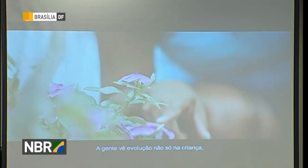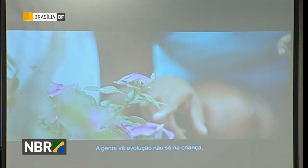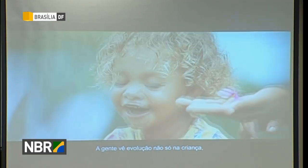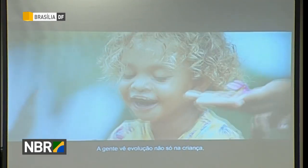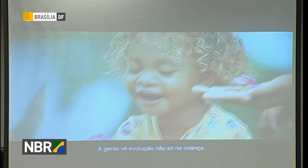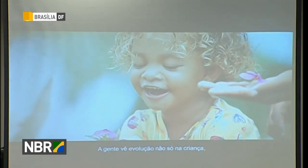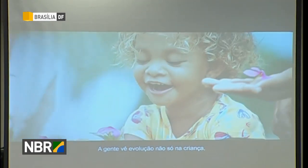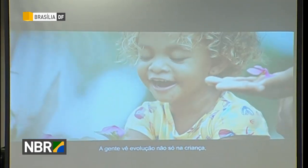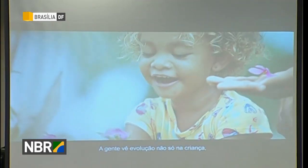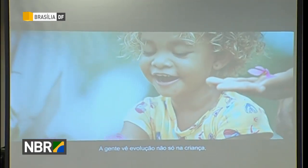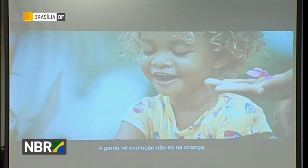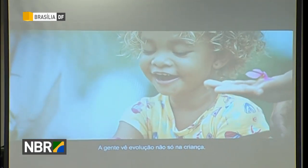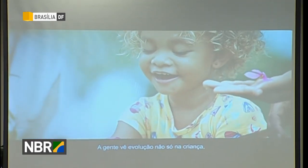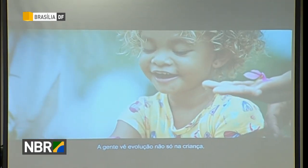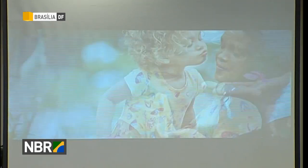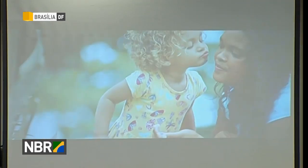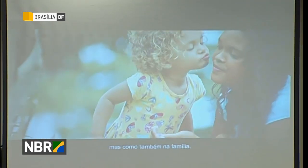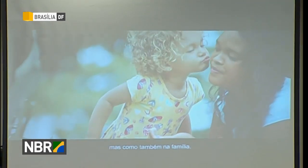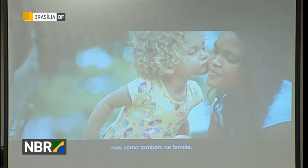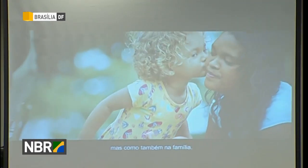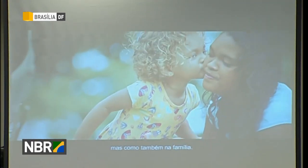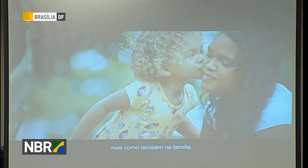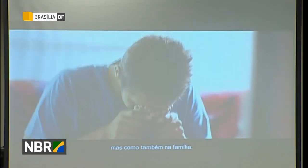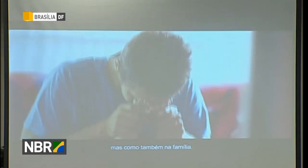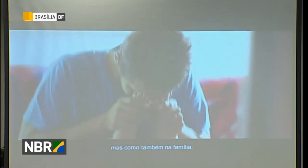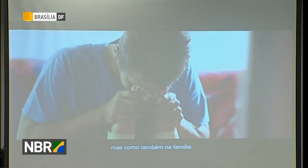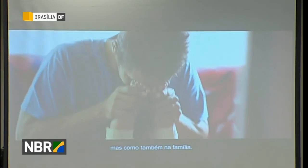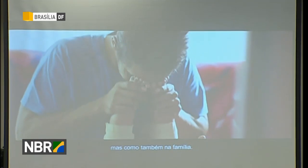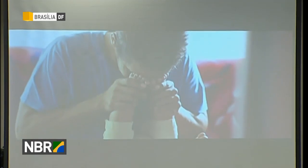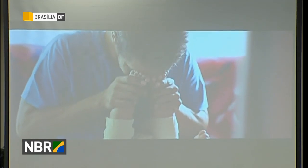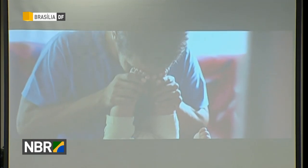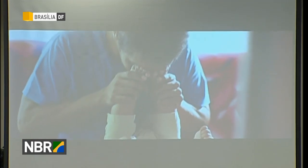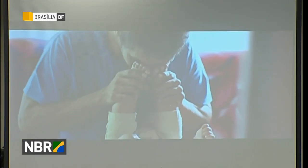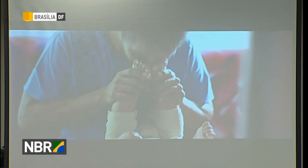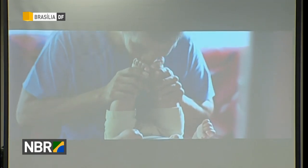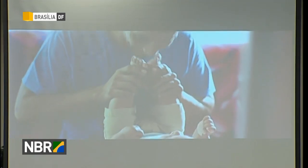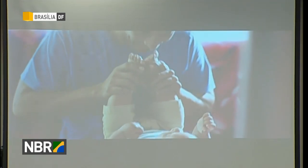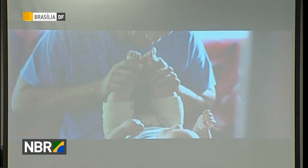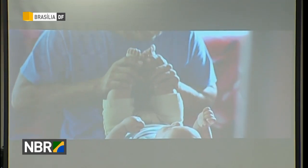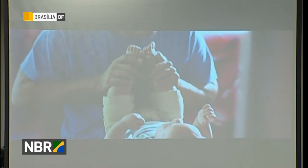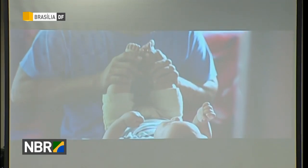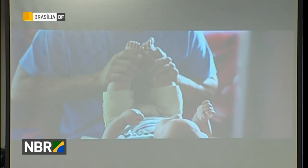vê a evolução não só na criança, mas como também na família.